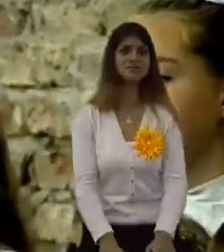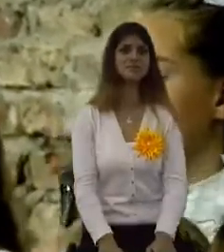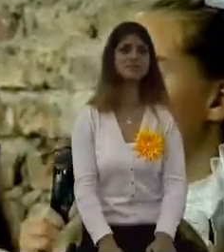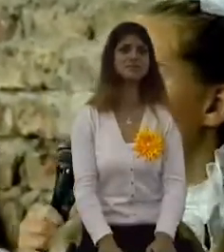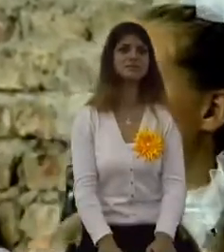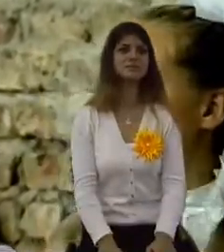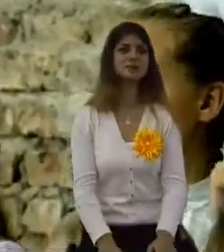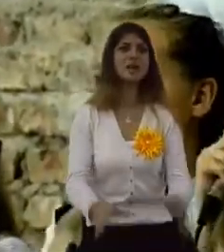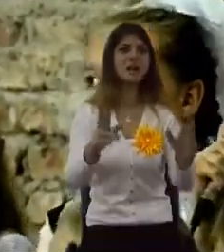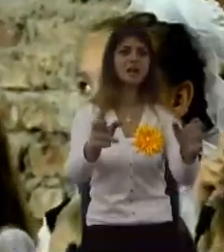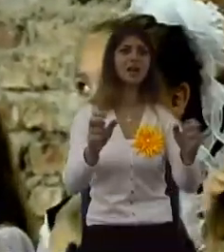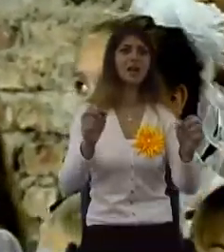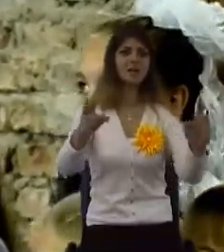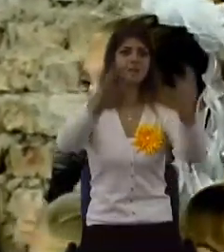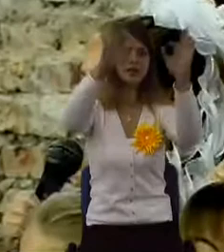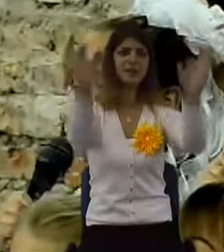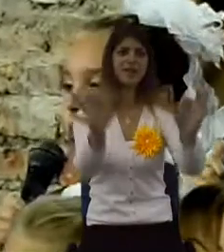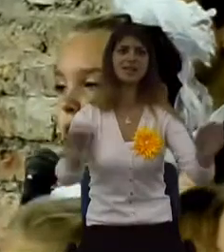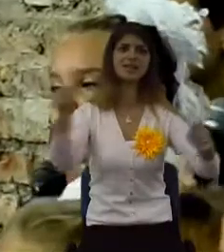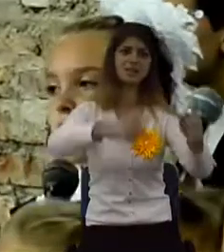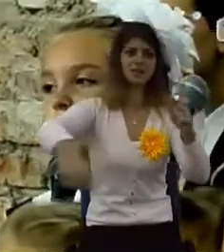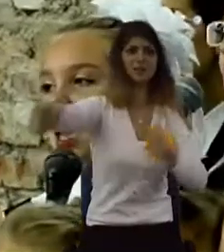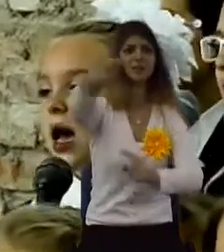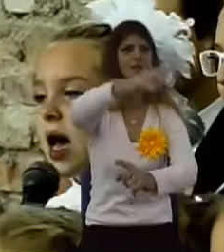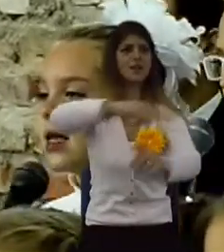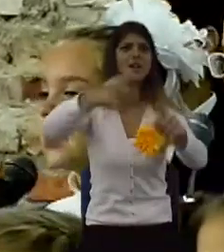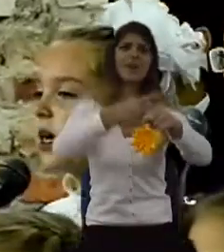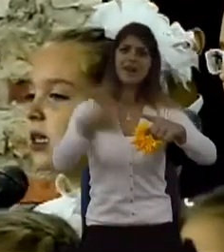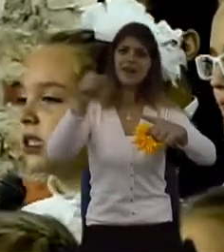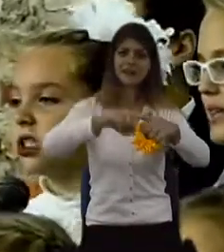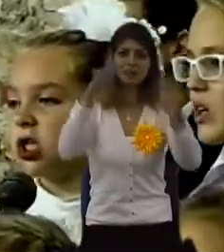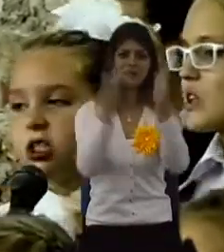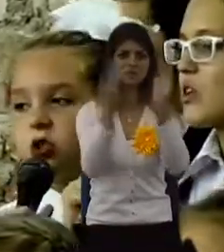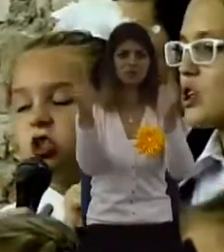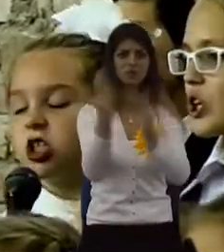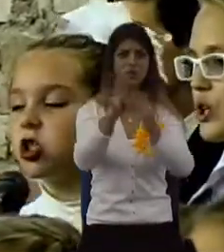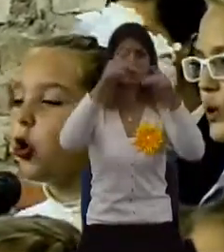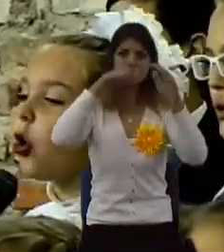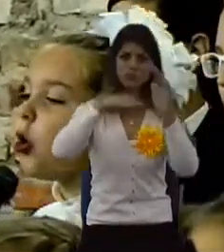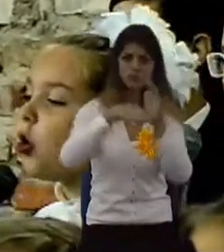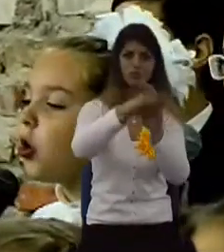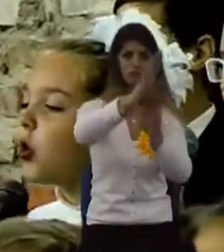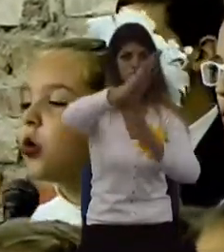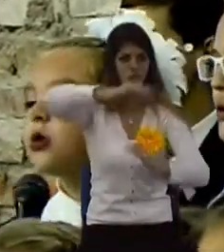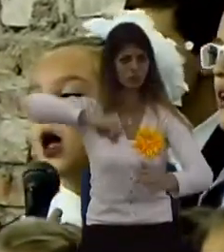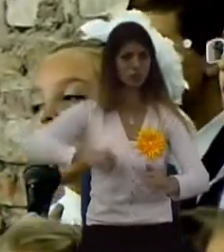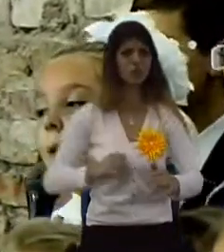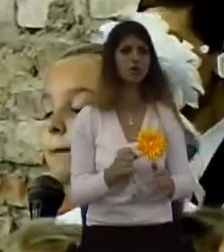Как же прекрасно вокруг, это Христос лучший друг.